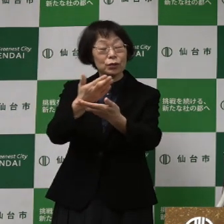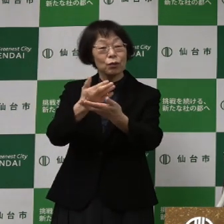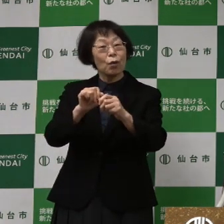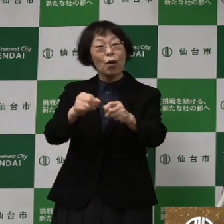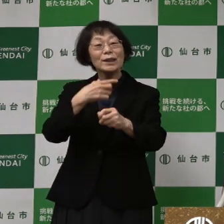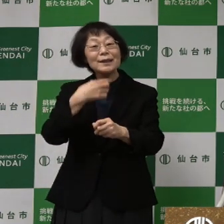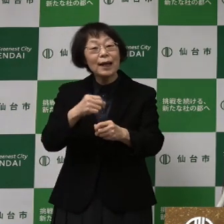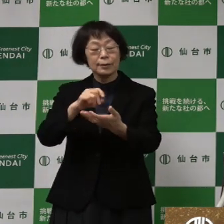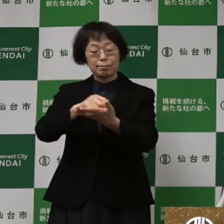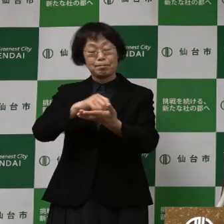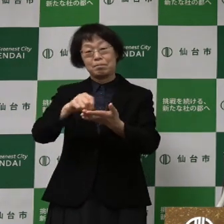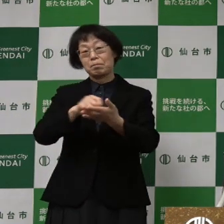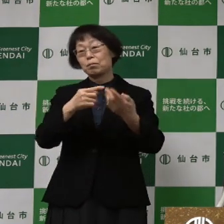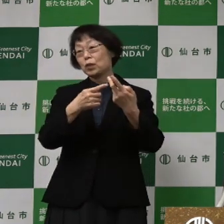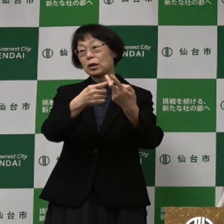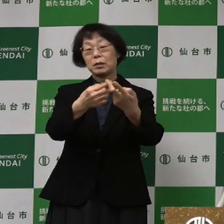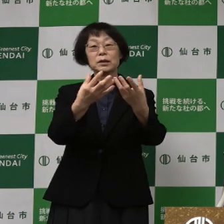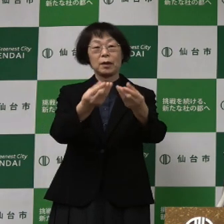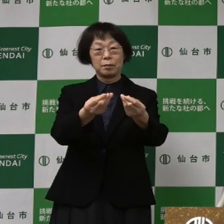書に書き込ませていただきました。